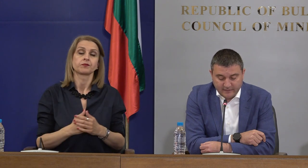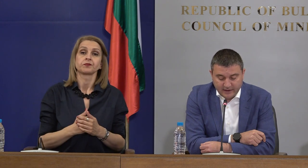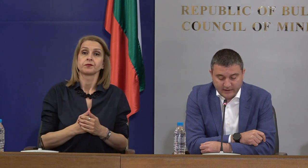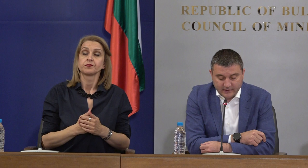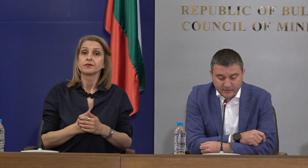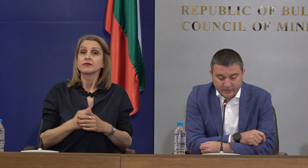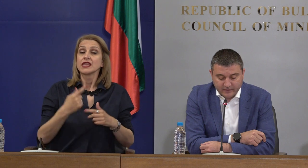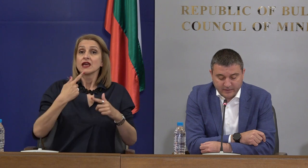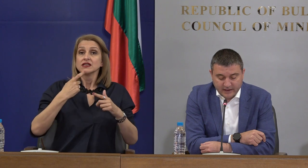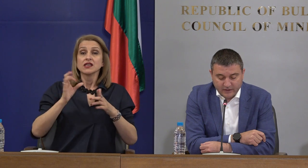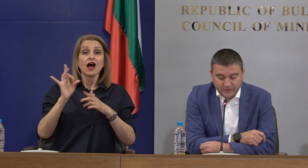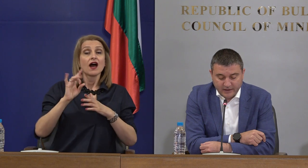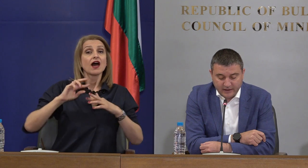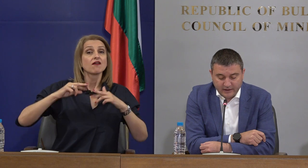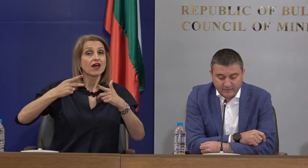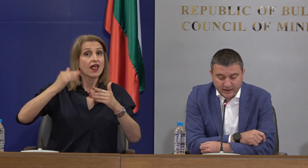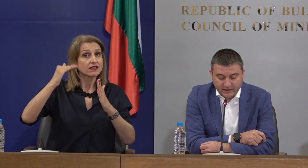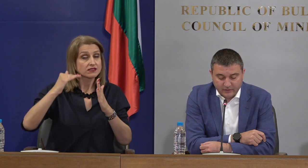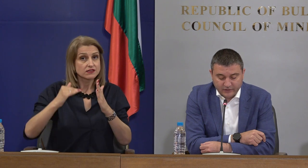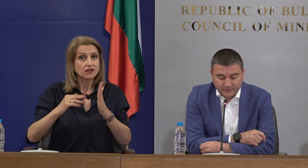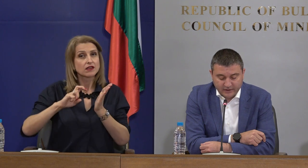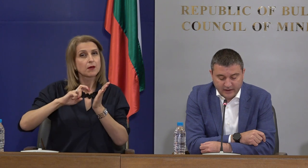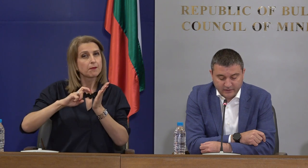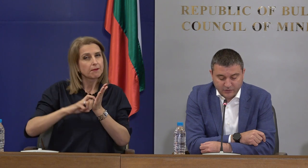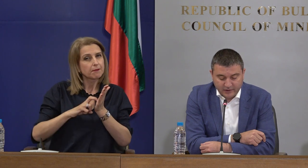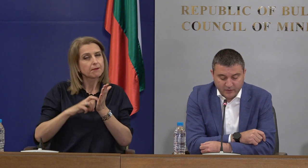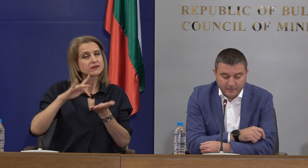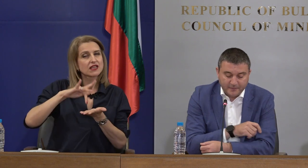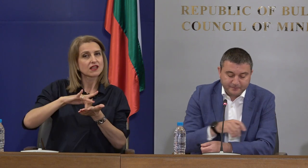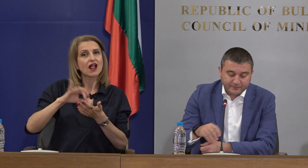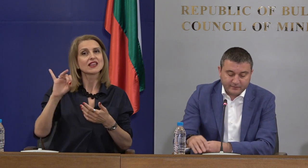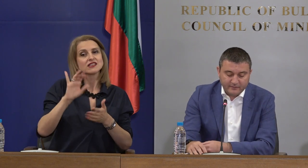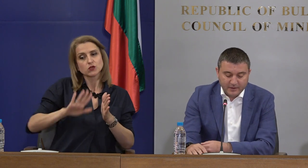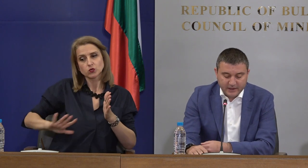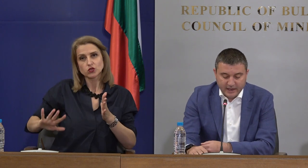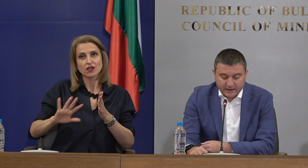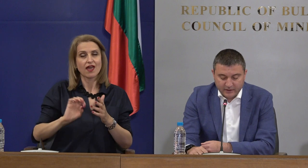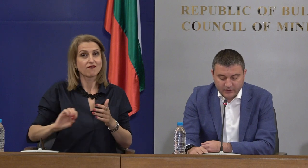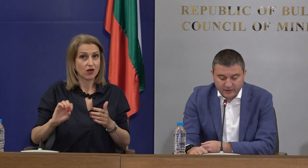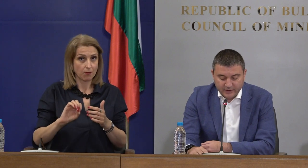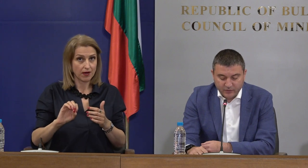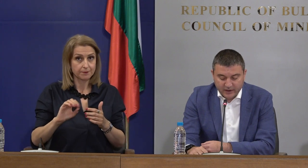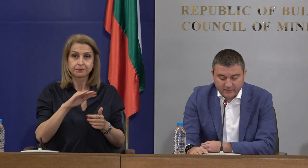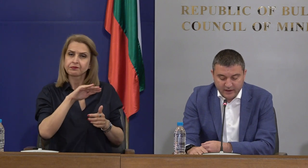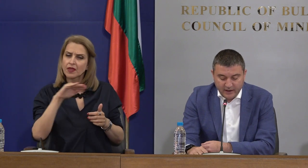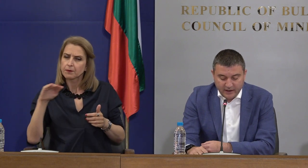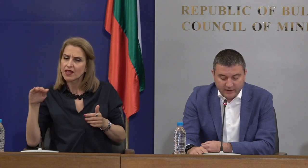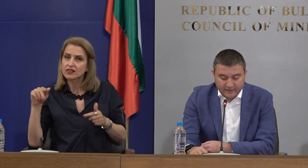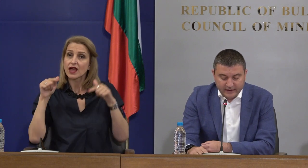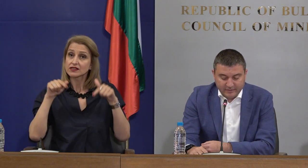цената за референция са използвани пазарни коефициенти на банки аналози в Централна и Източна Европа. Медианата на този анализ